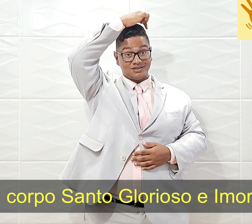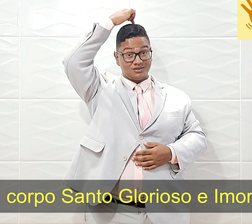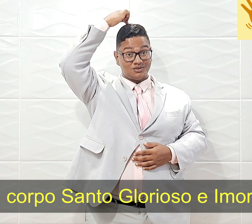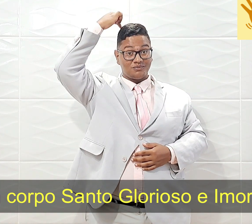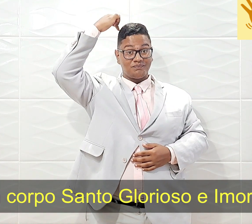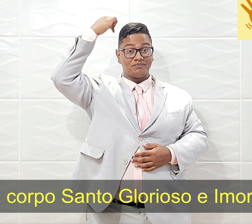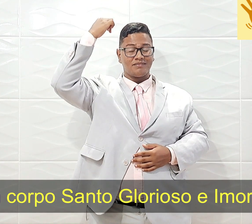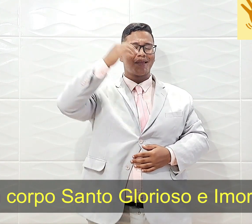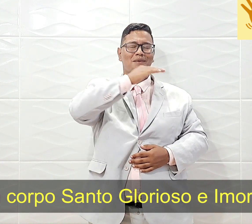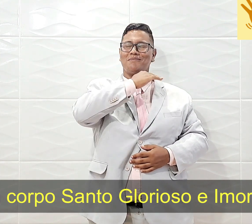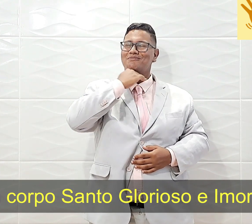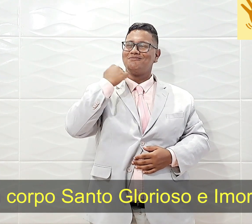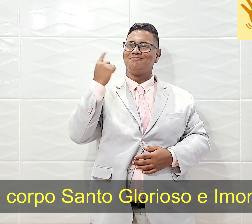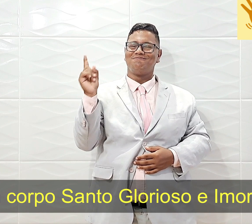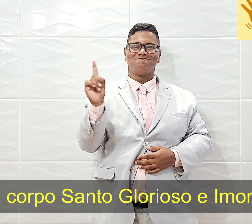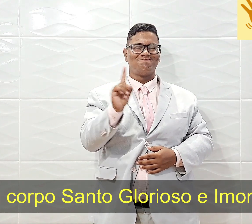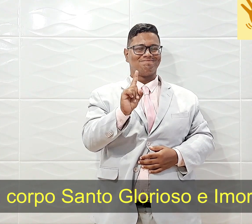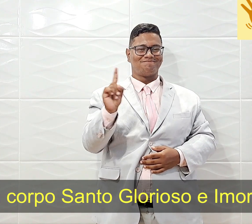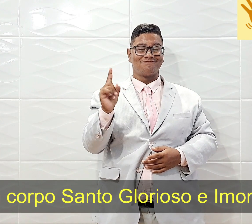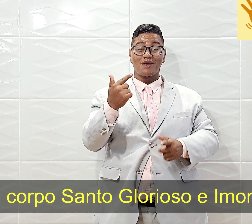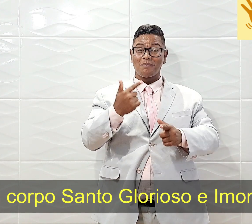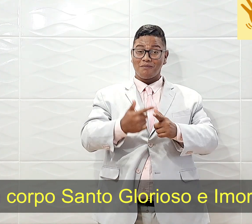Glorioso Imortal